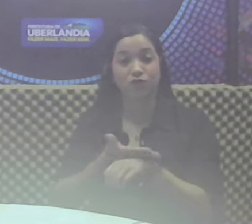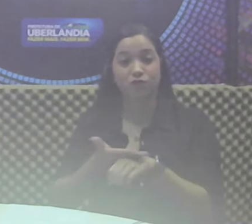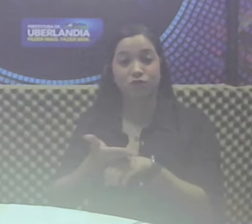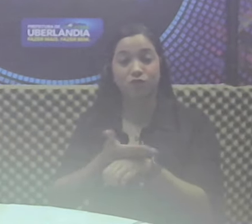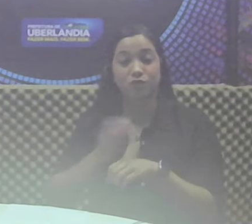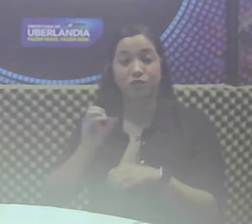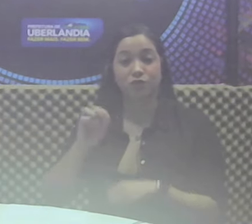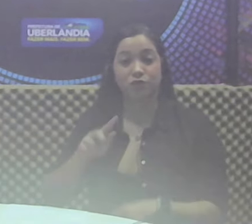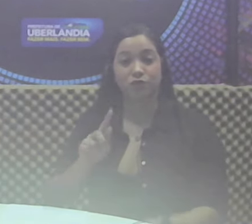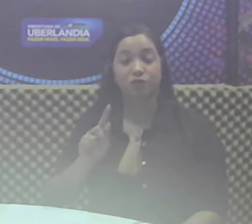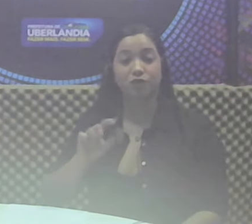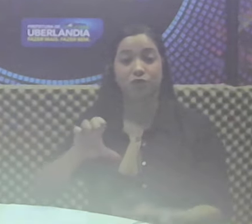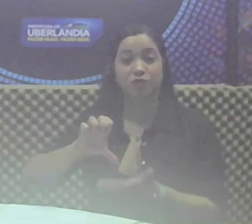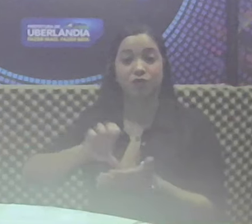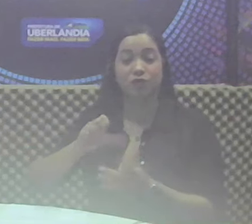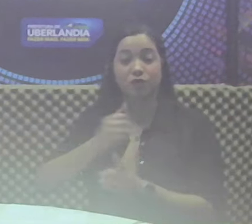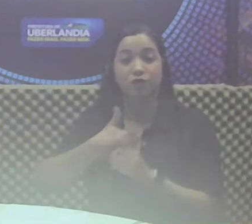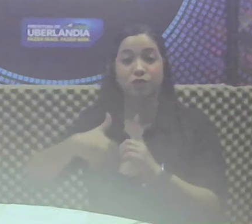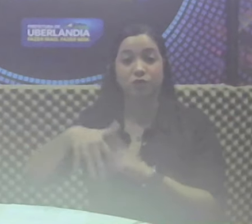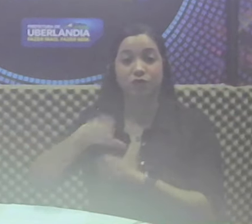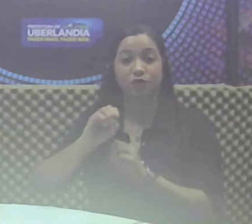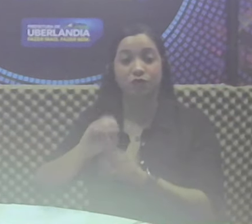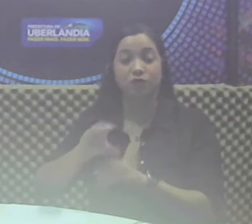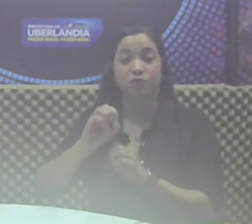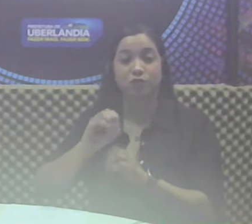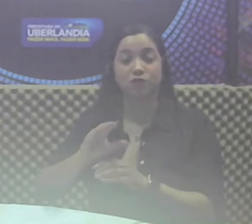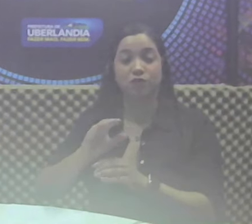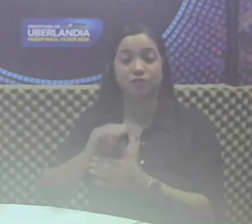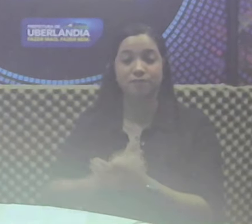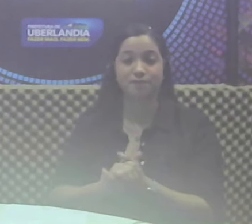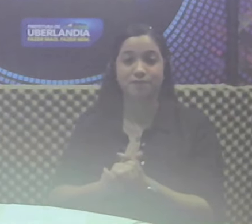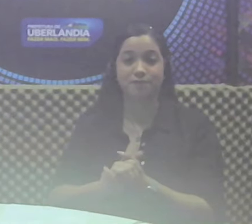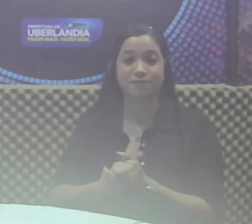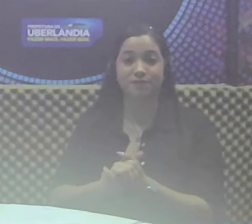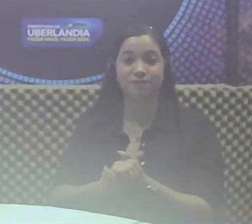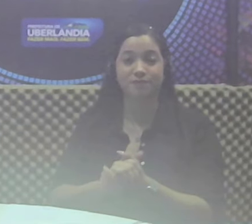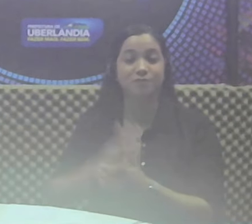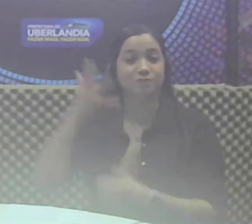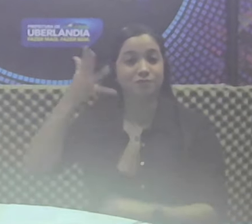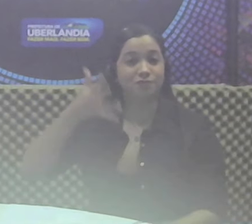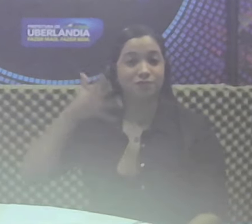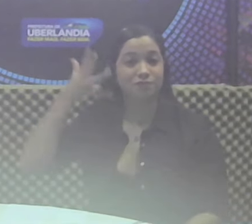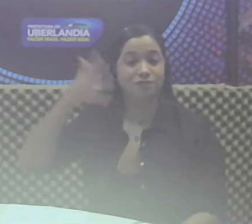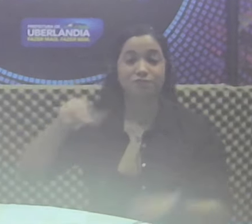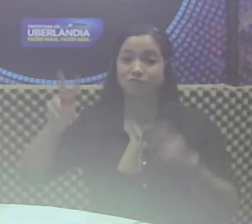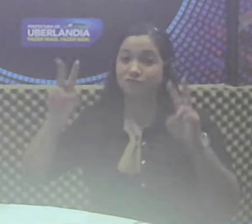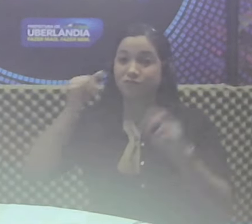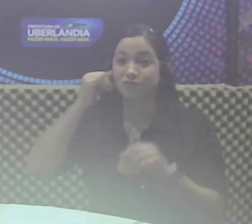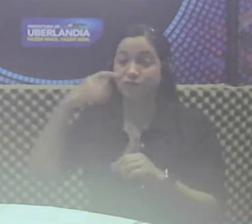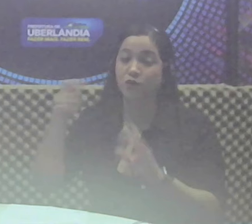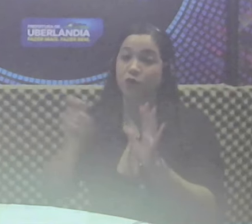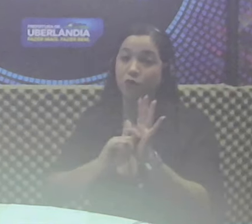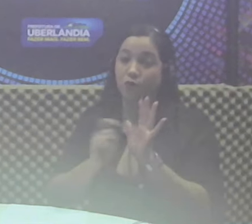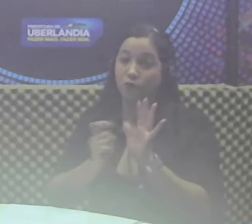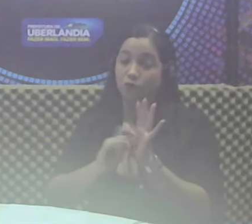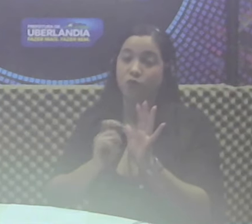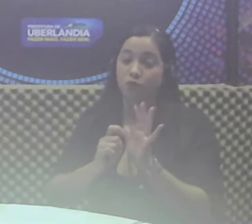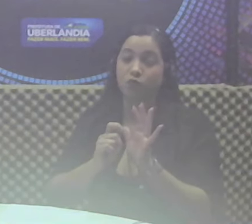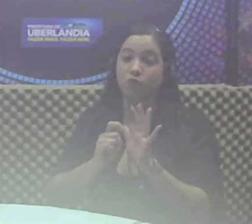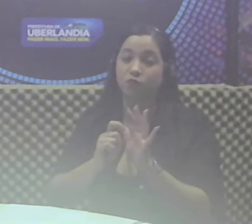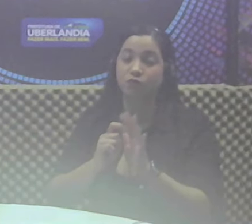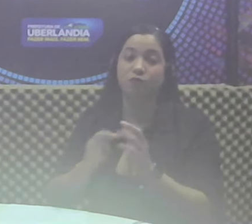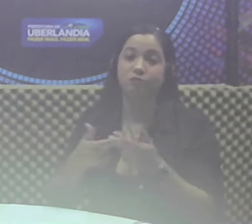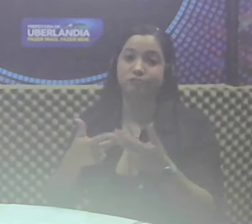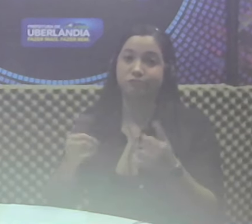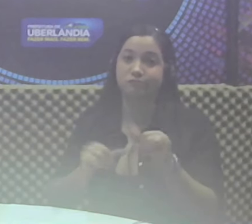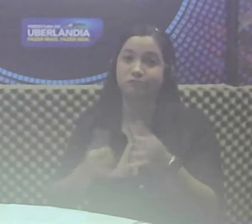ONGs e o Centro Socioeducativo de Uberlândia. Além de palestras com o tema prevenção ao uso e abuso de